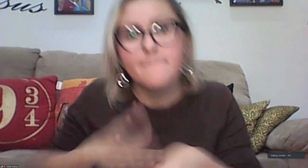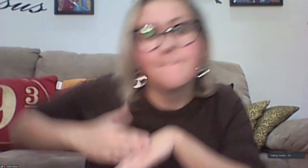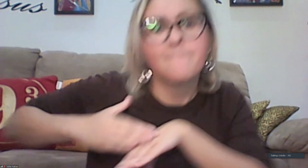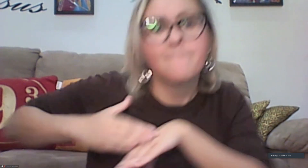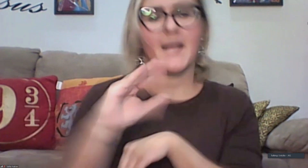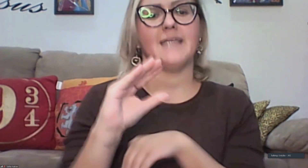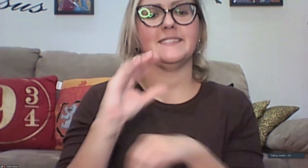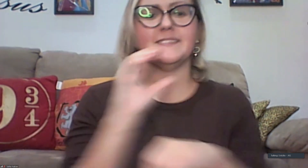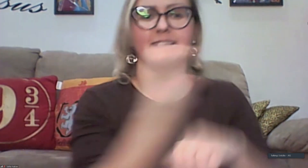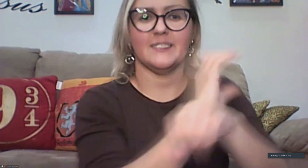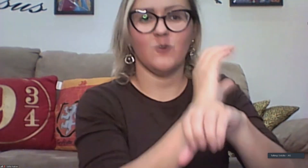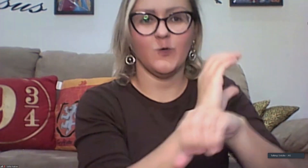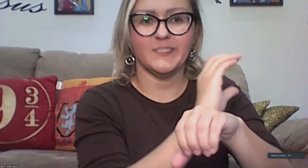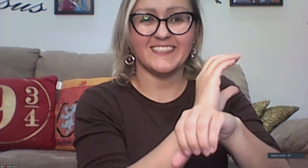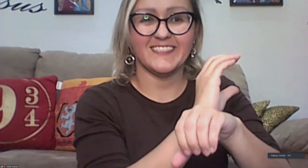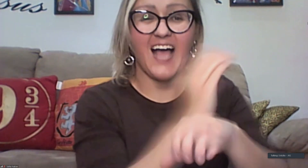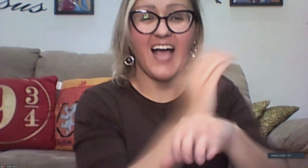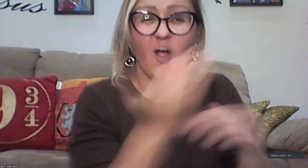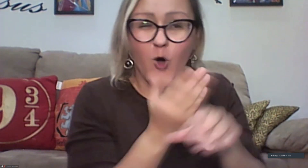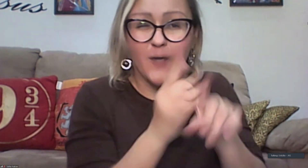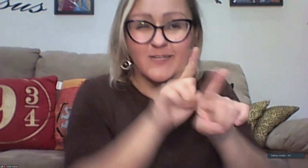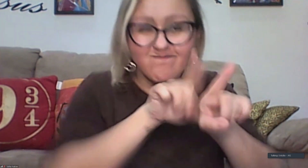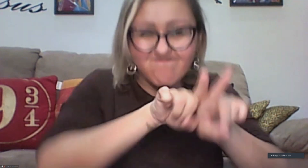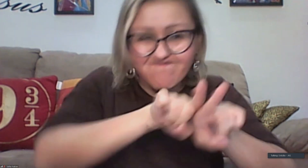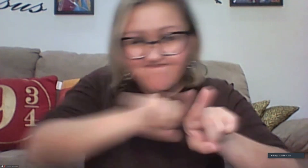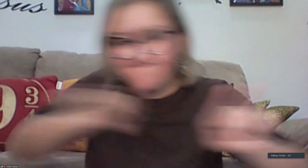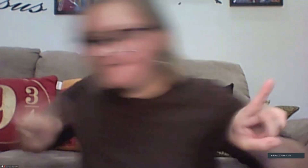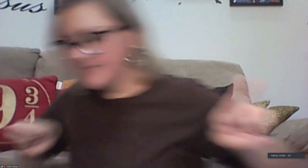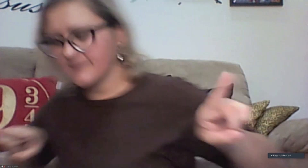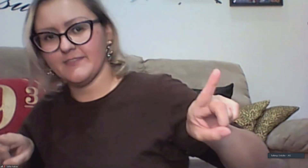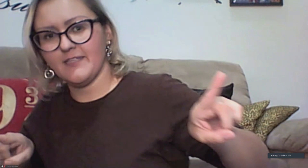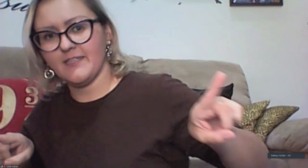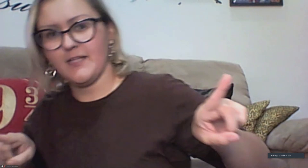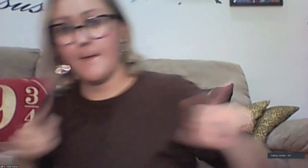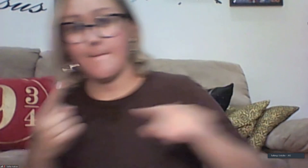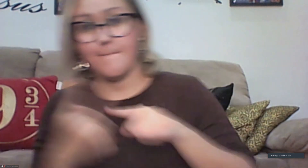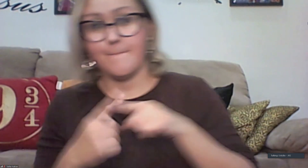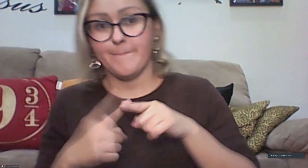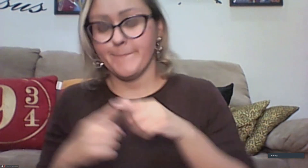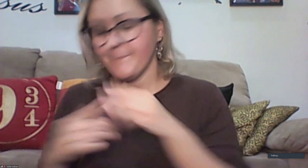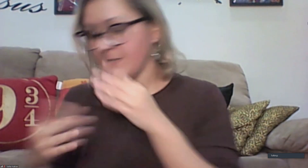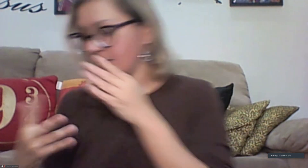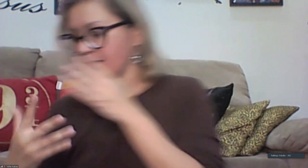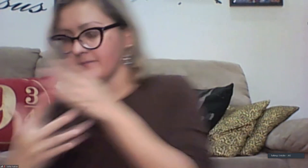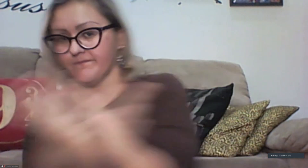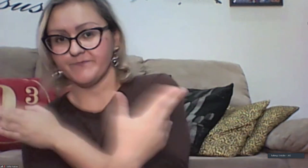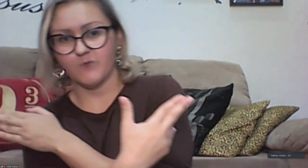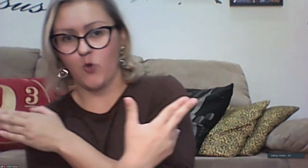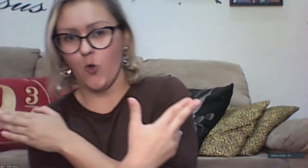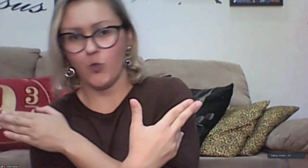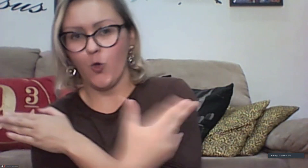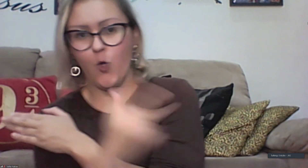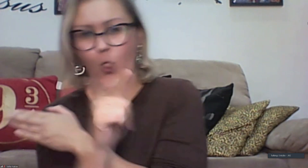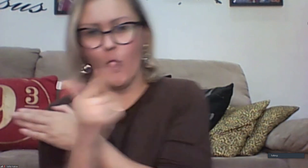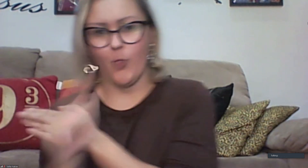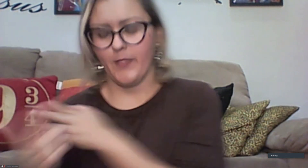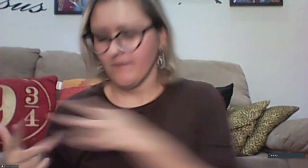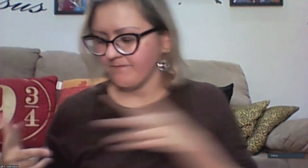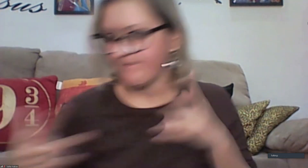esse distanciamento social, e para o surdo o sofrimento, vamos se dizer, que foi muito mais. É um